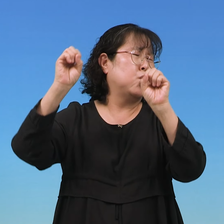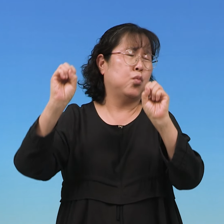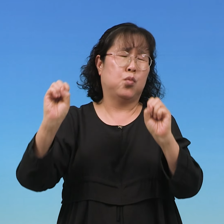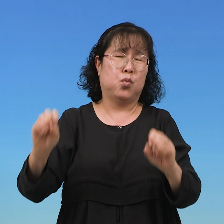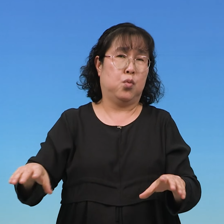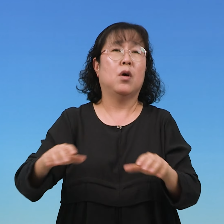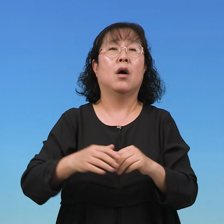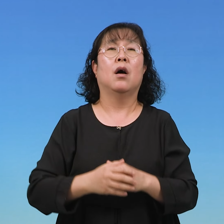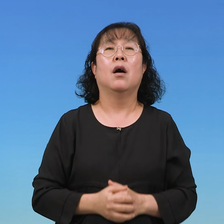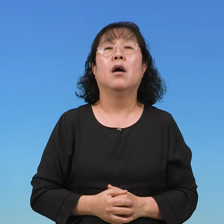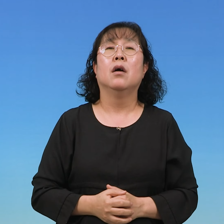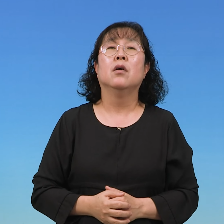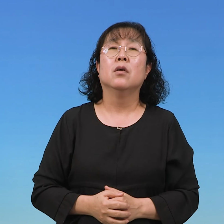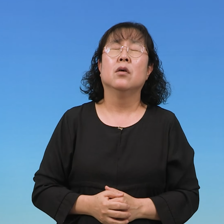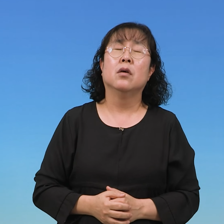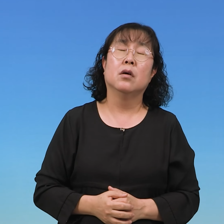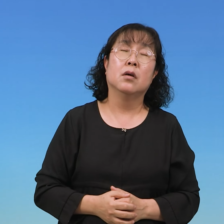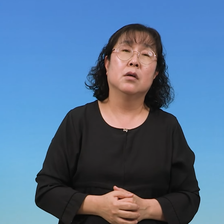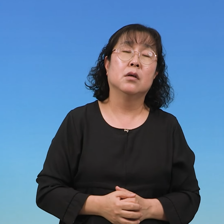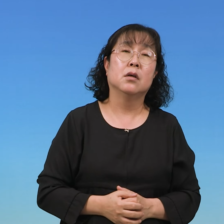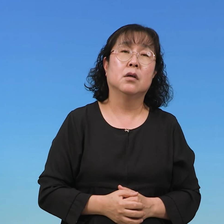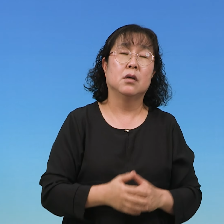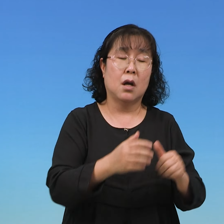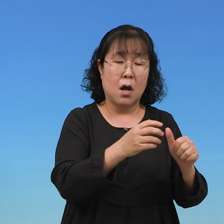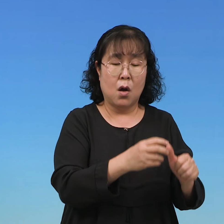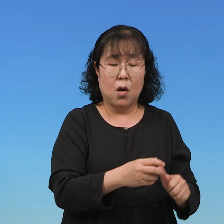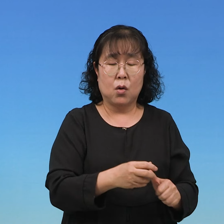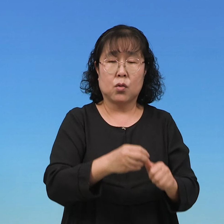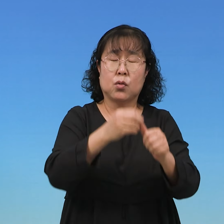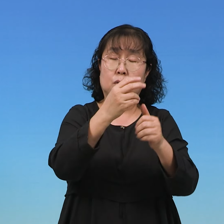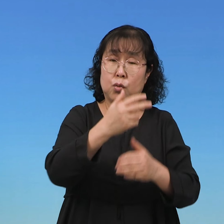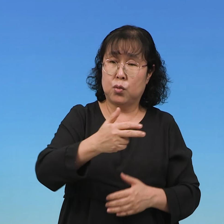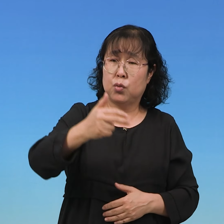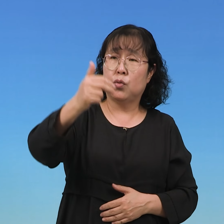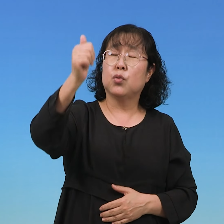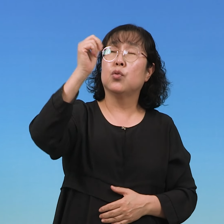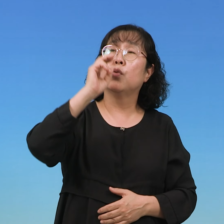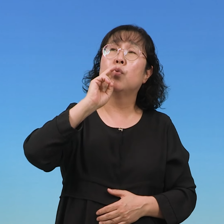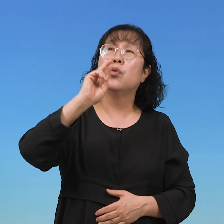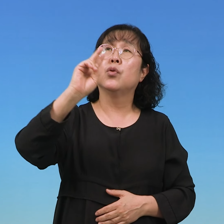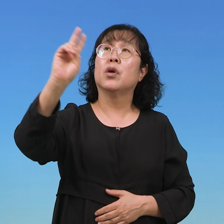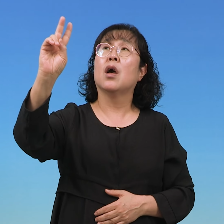허무한 것. 구주여 은혜의 문을 여소서.